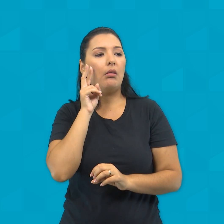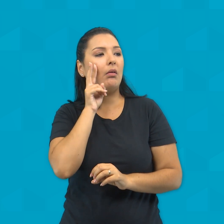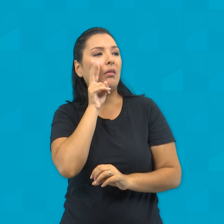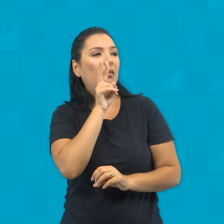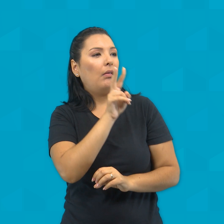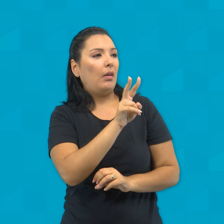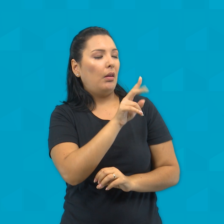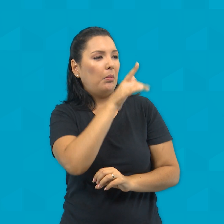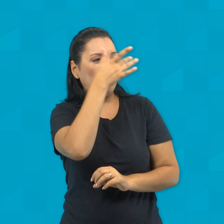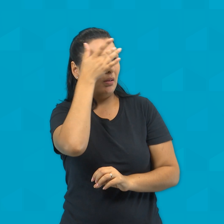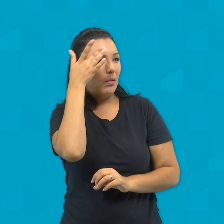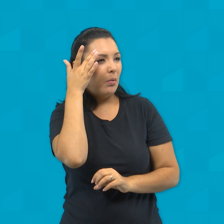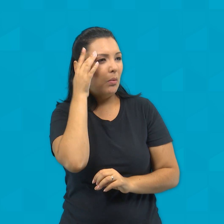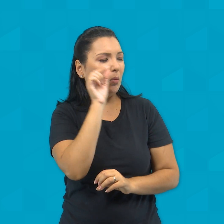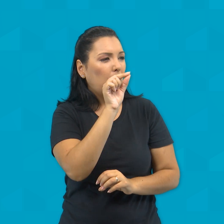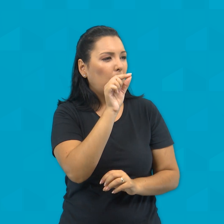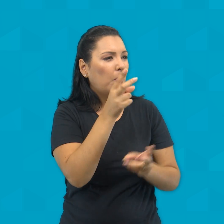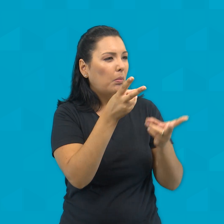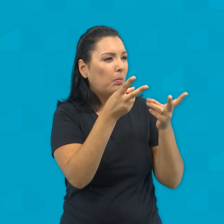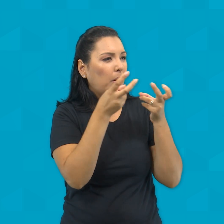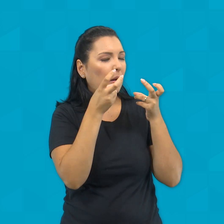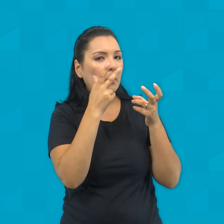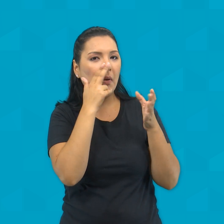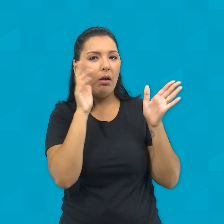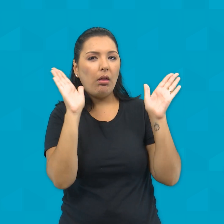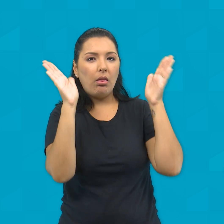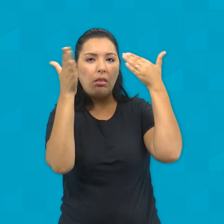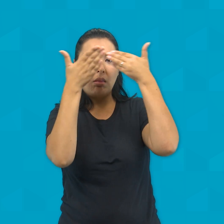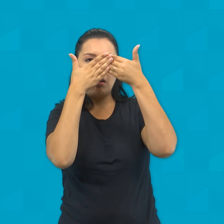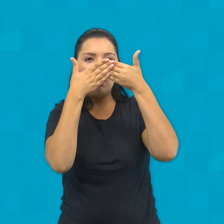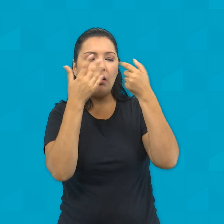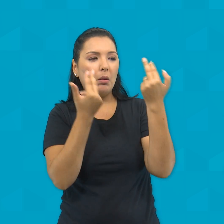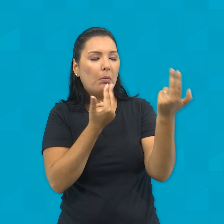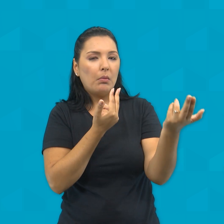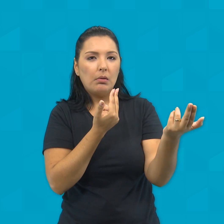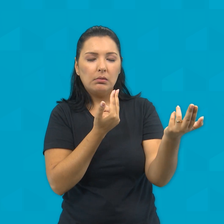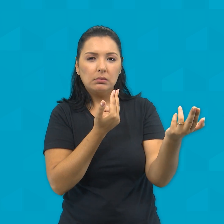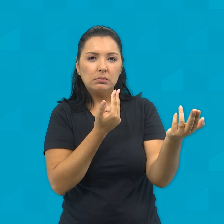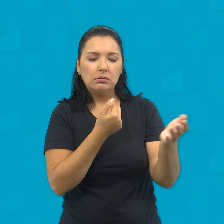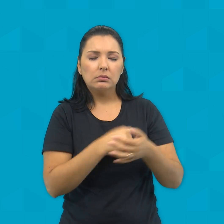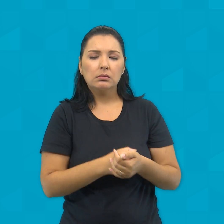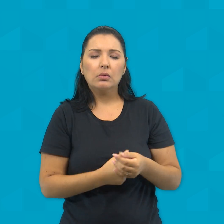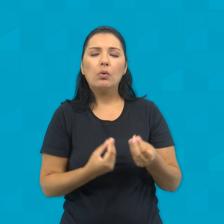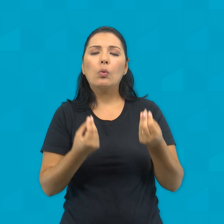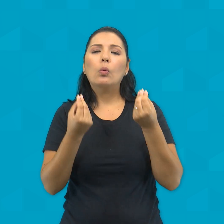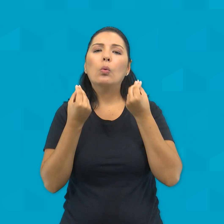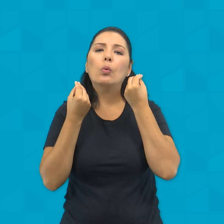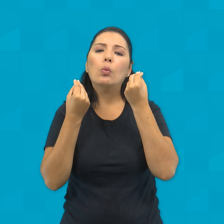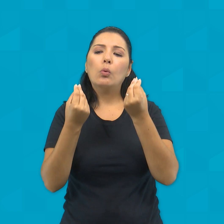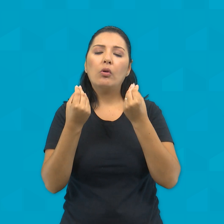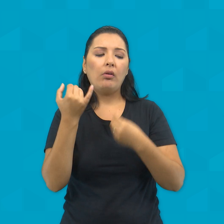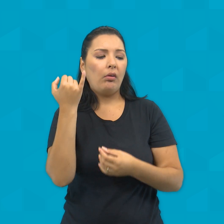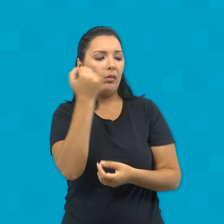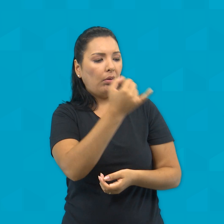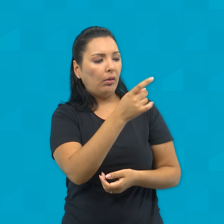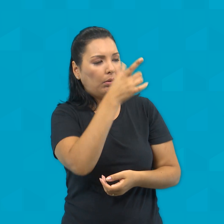e não percebes a trave que está no teu próprio olho? Como podes dizer a teu irmão, Irmão,